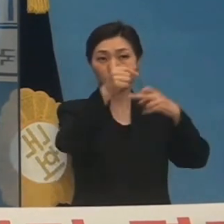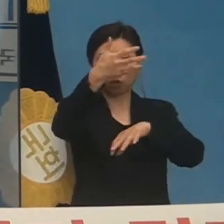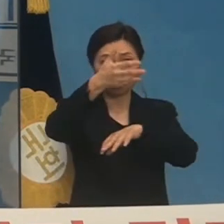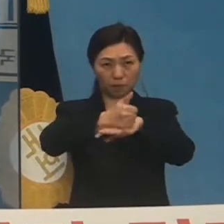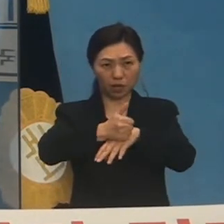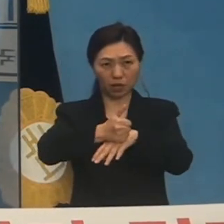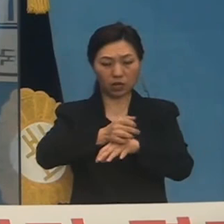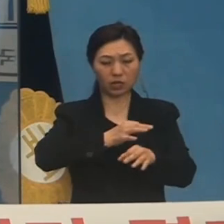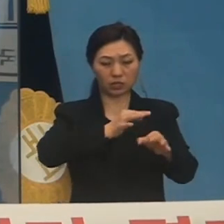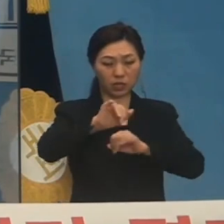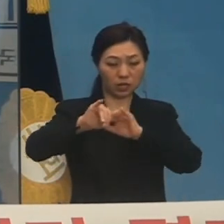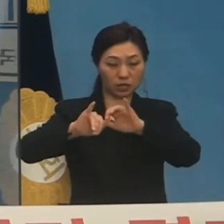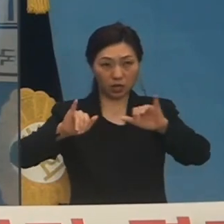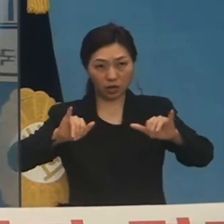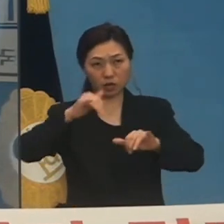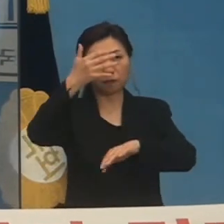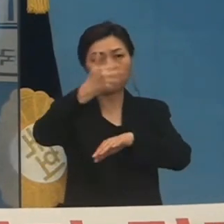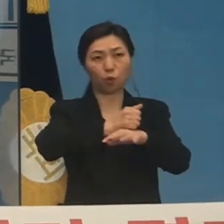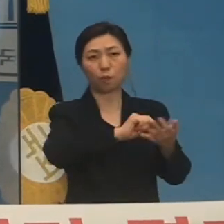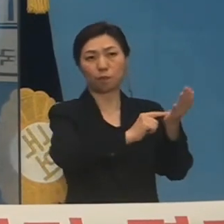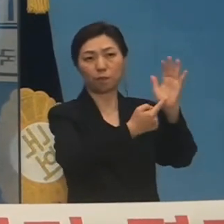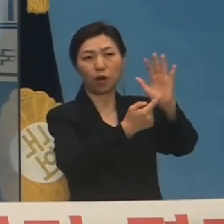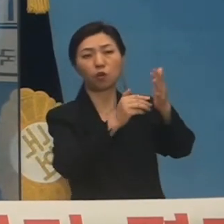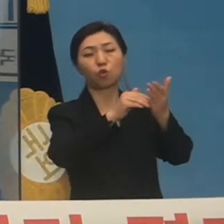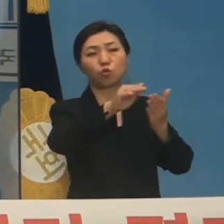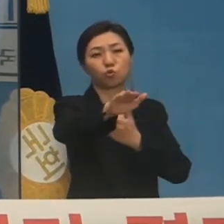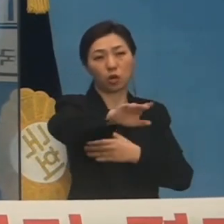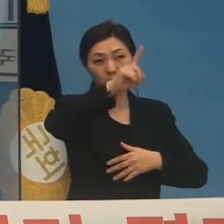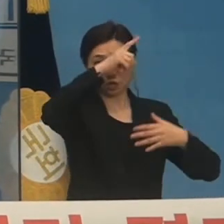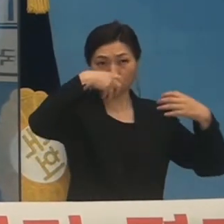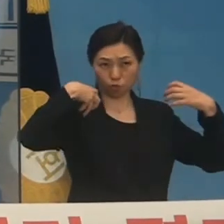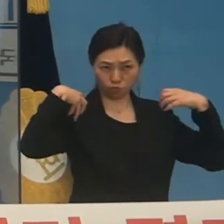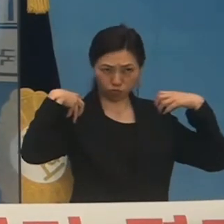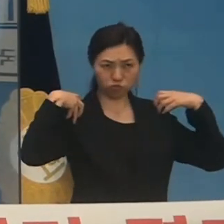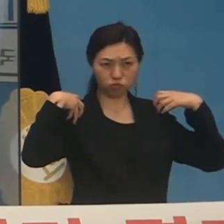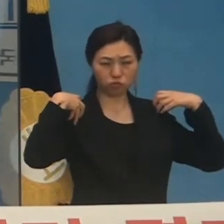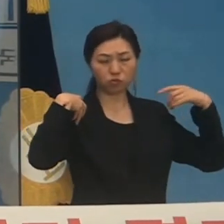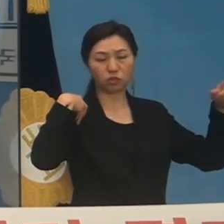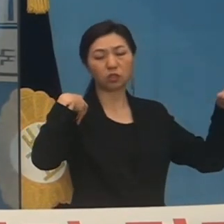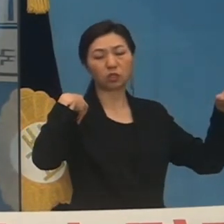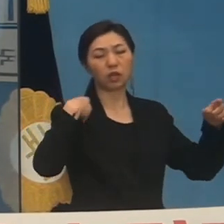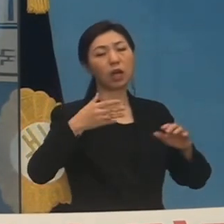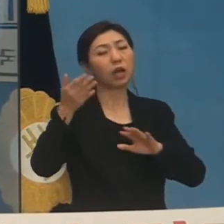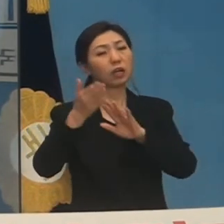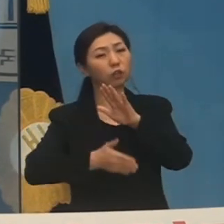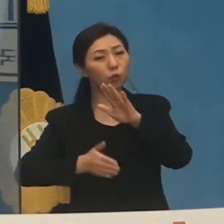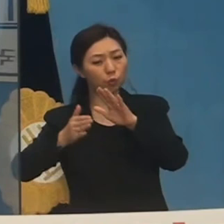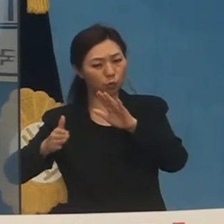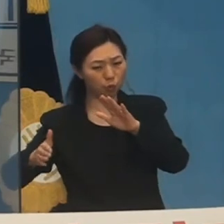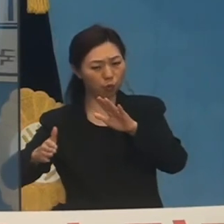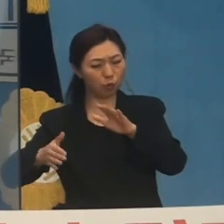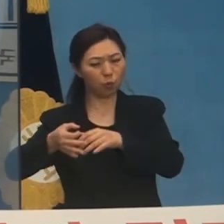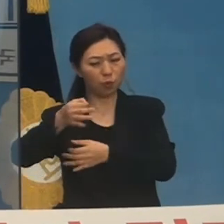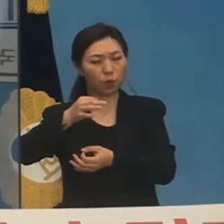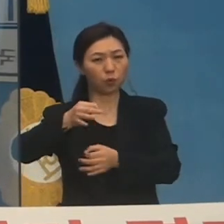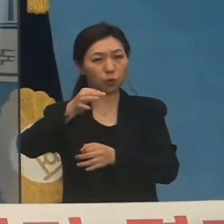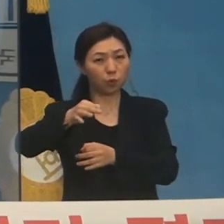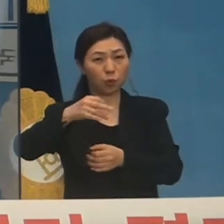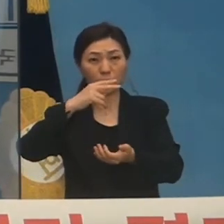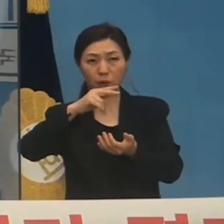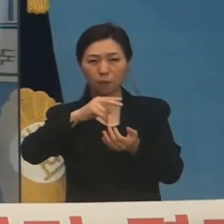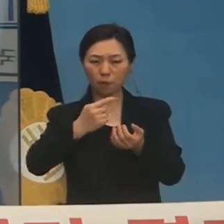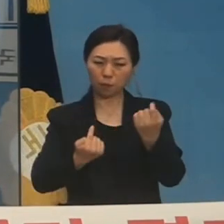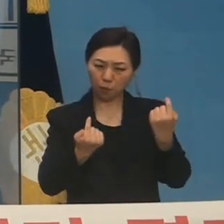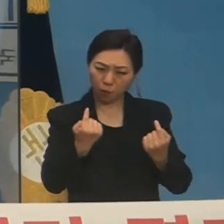발표 이후 그래도 정부니까 공급기초 가격보다는 낮지만은 급락한 시장